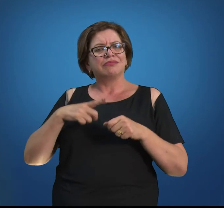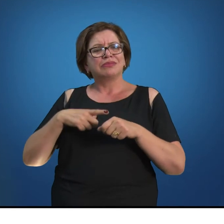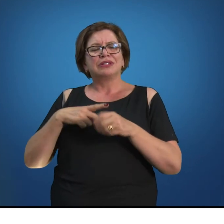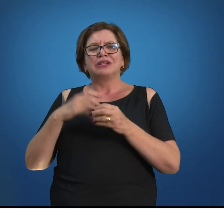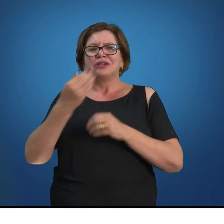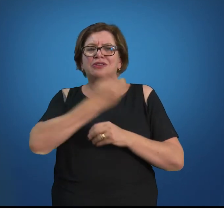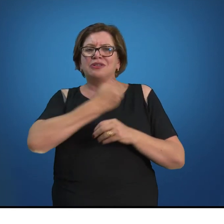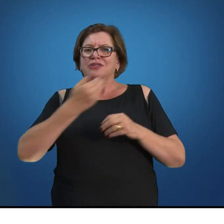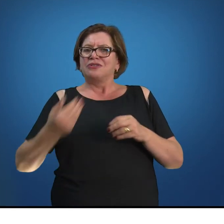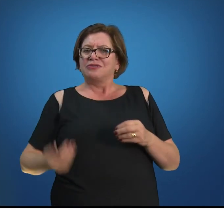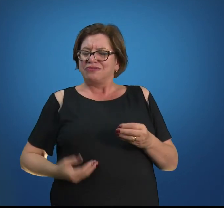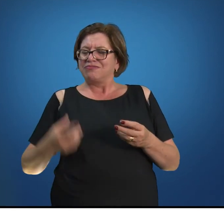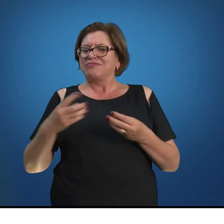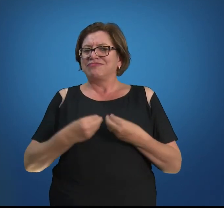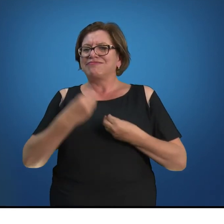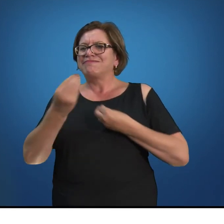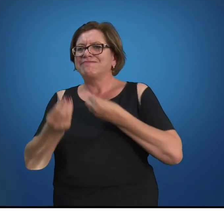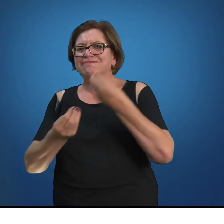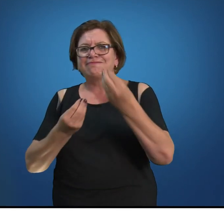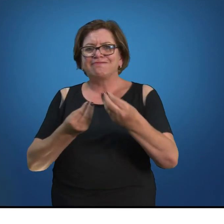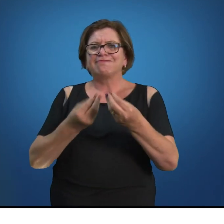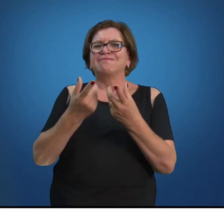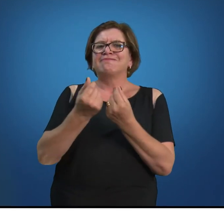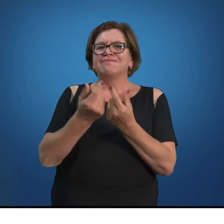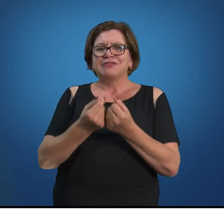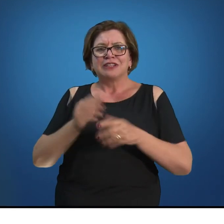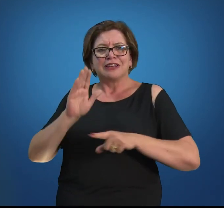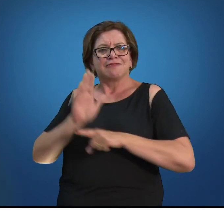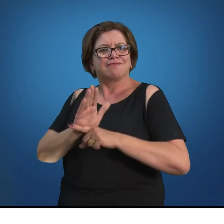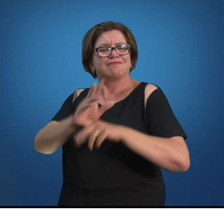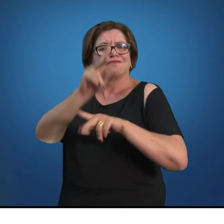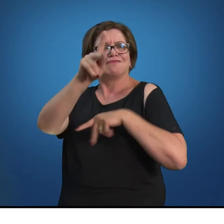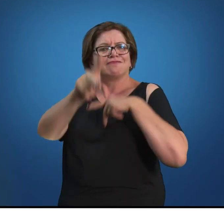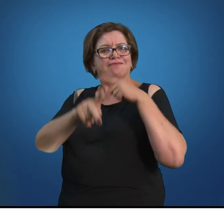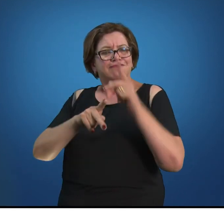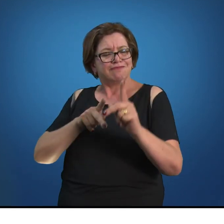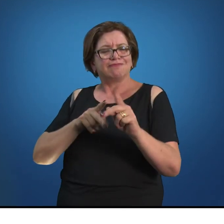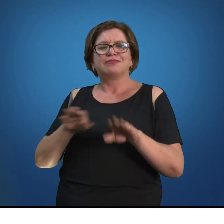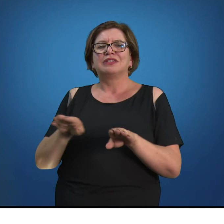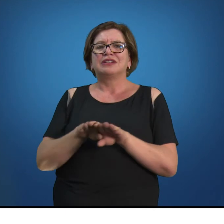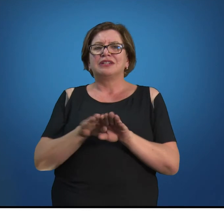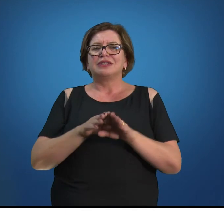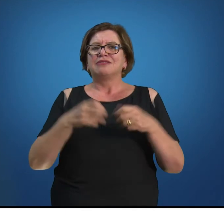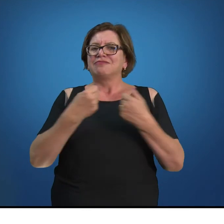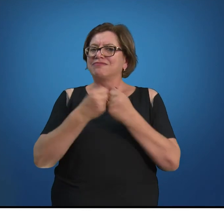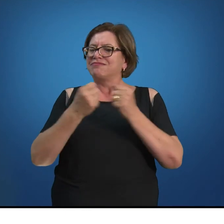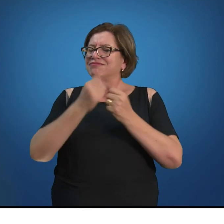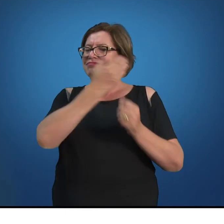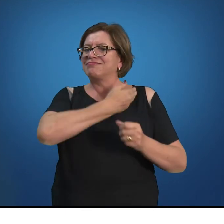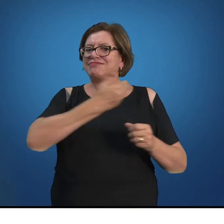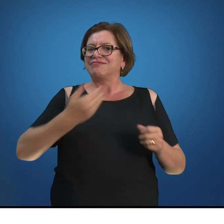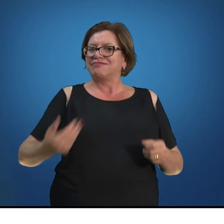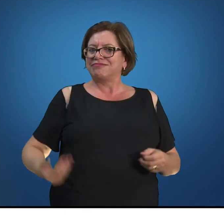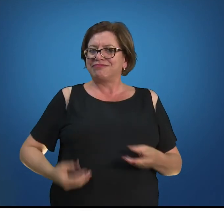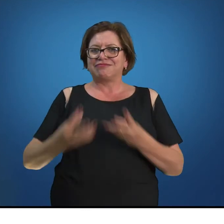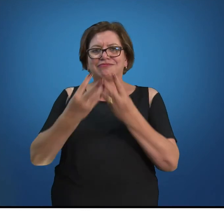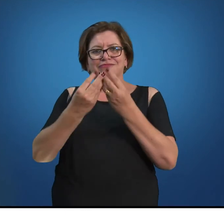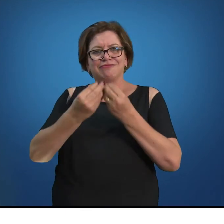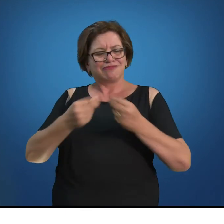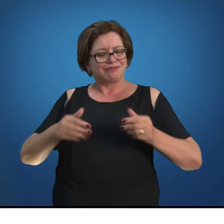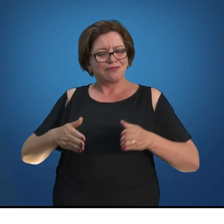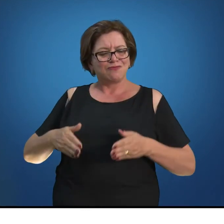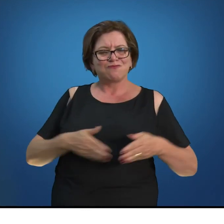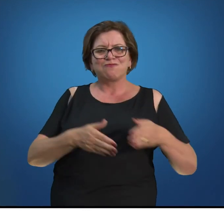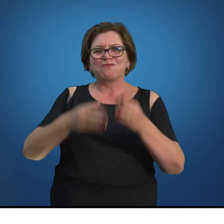que disponibilize recursos, que atenda uma população, transporte público com qualidade, com vias